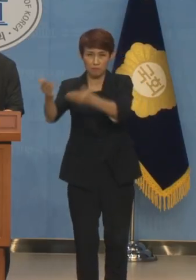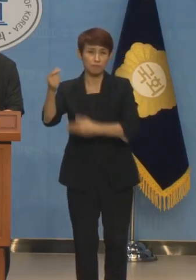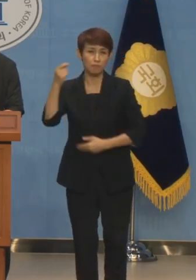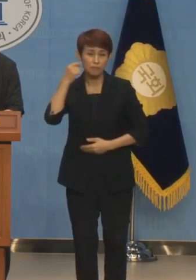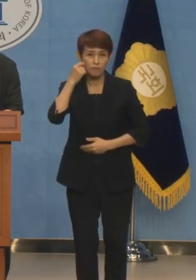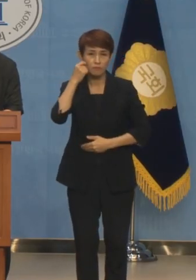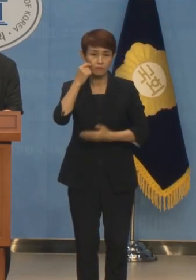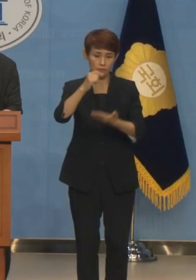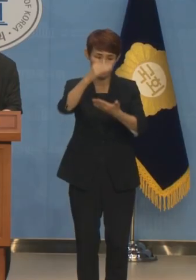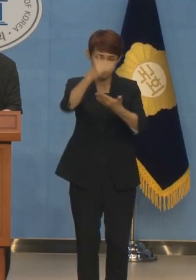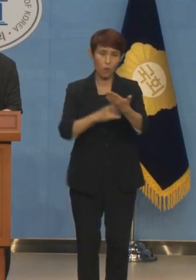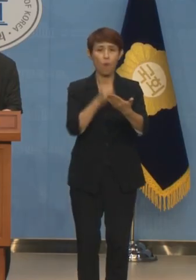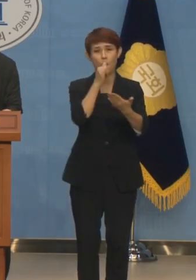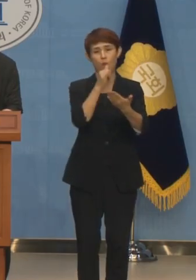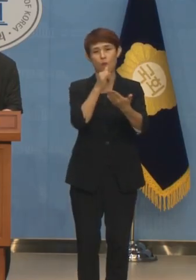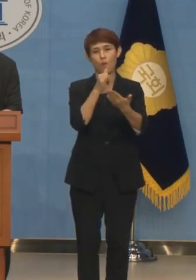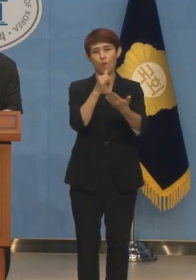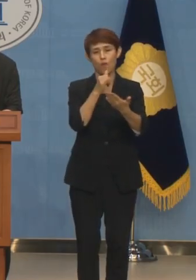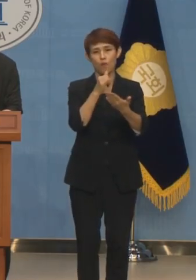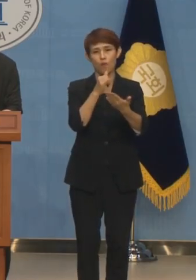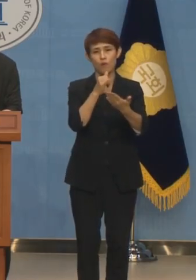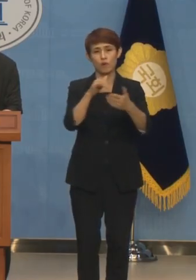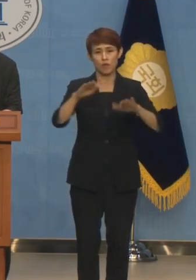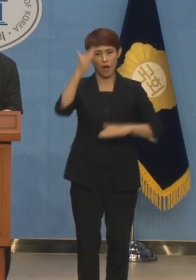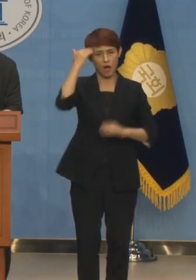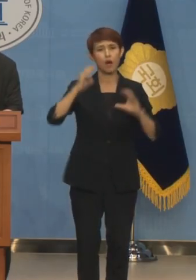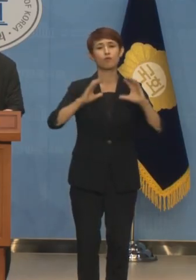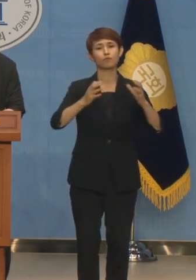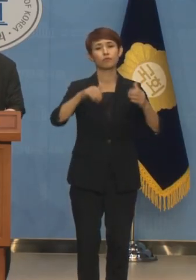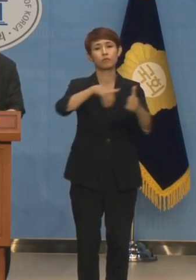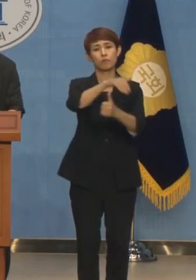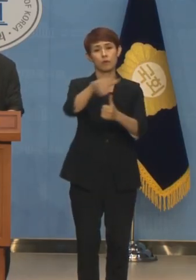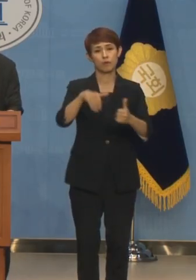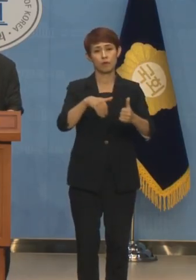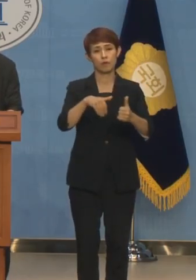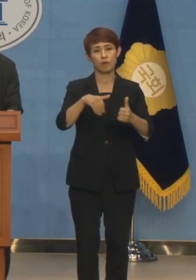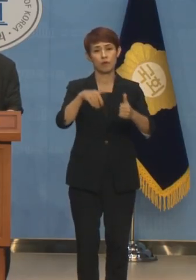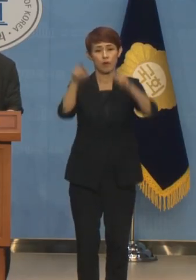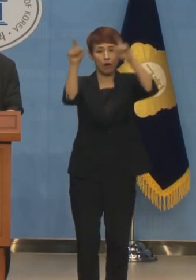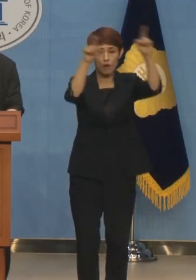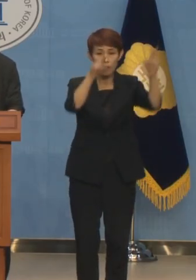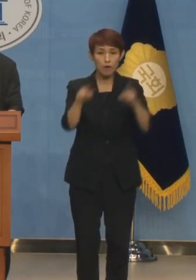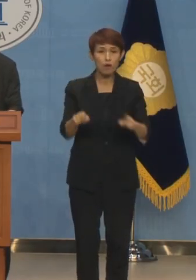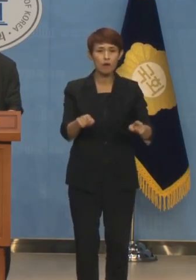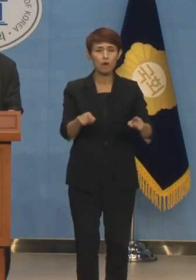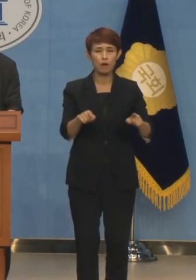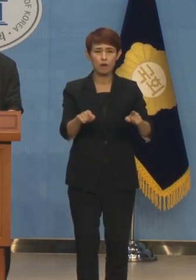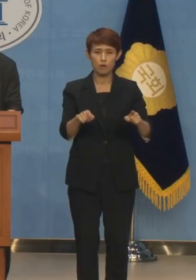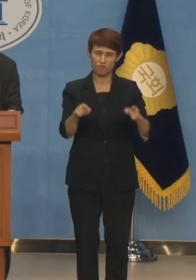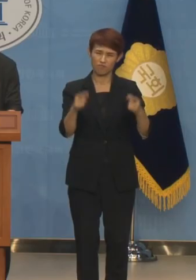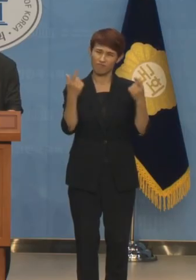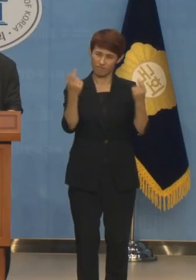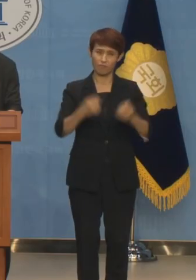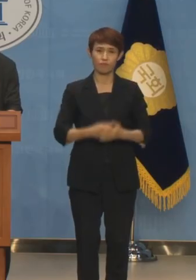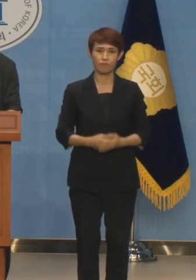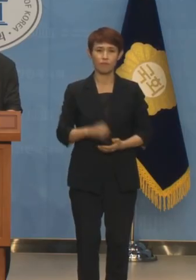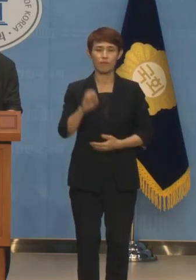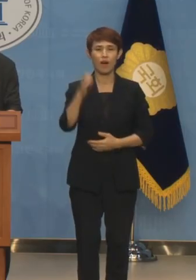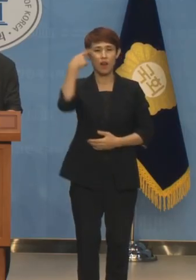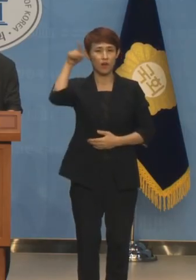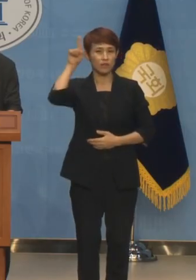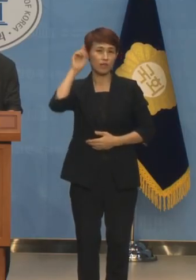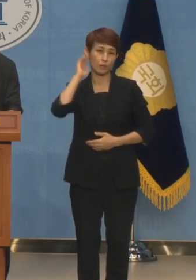기록까지 존재합니다. 작금의 대한민국은 그리고 한반도는 얼마나 다릅니까? 푸틴